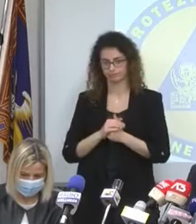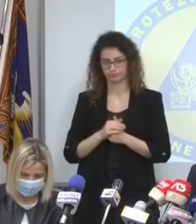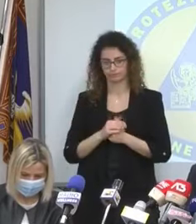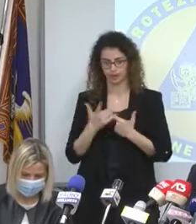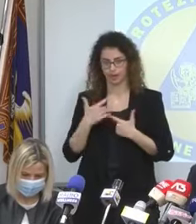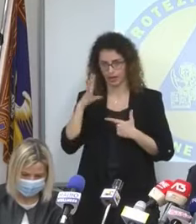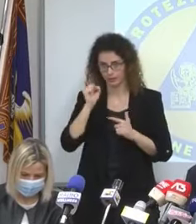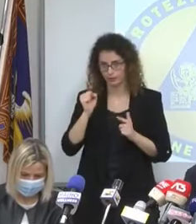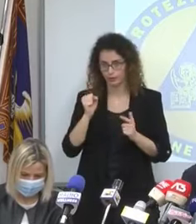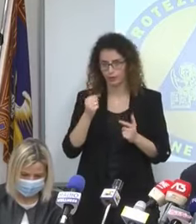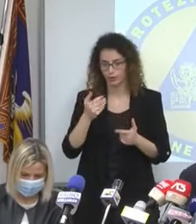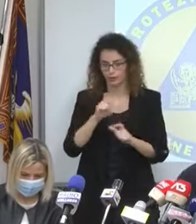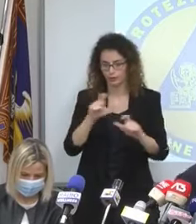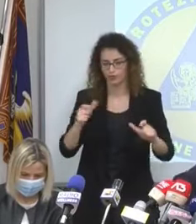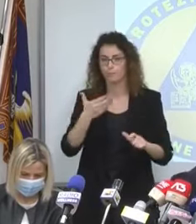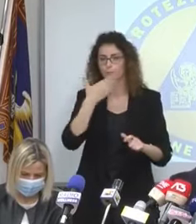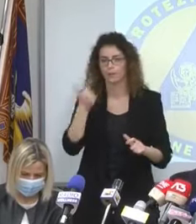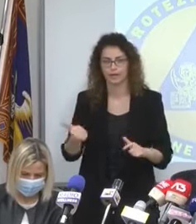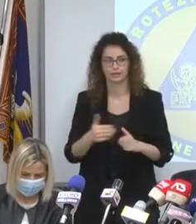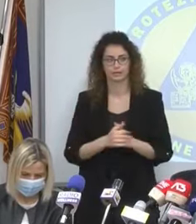avete capito, mancano i vaccini.